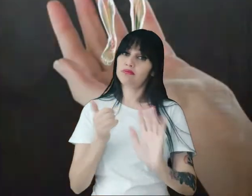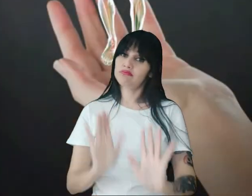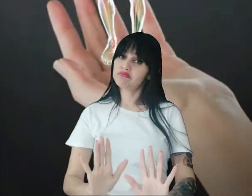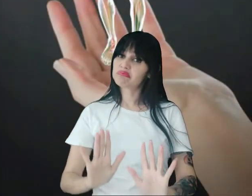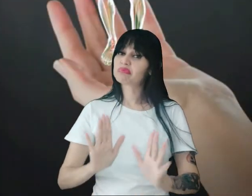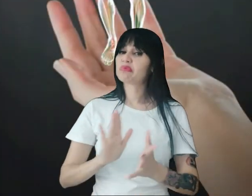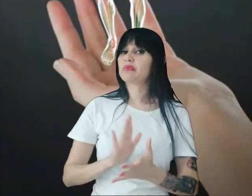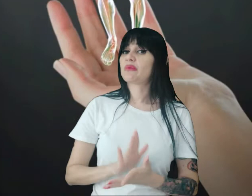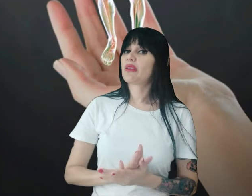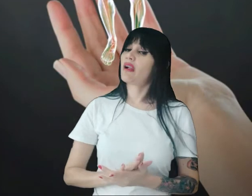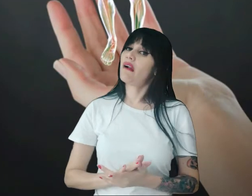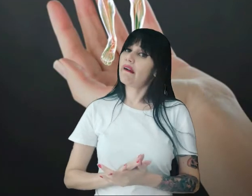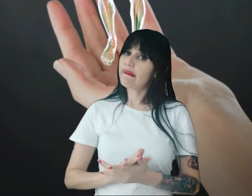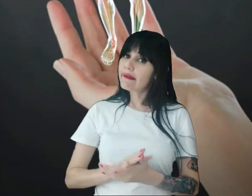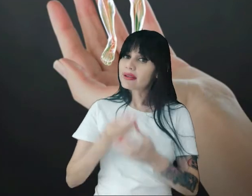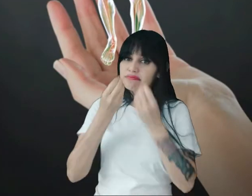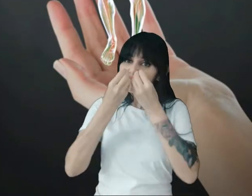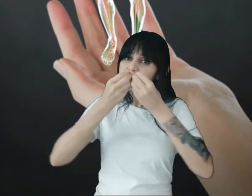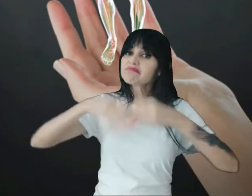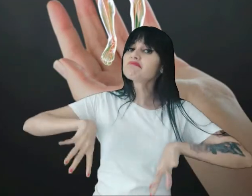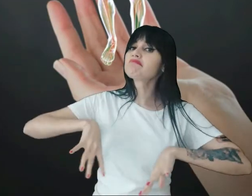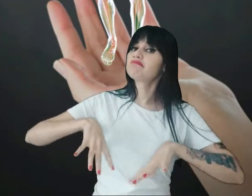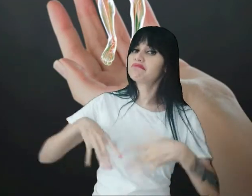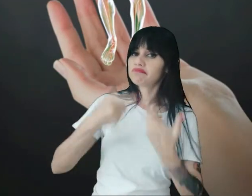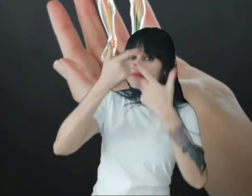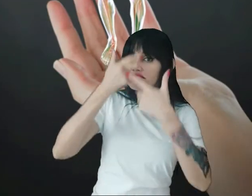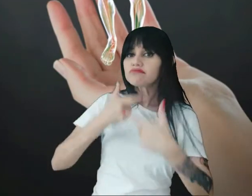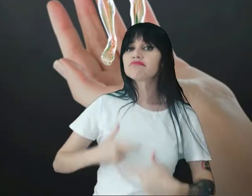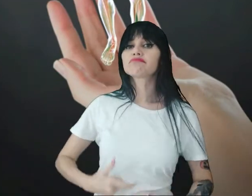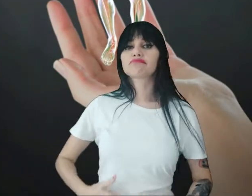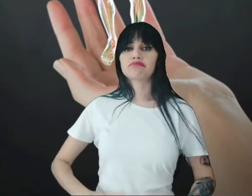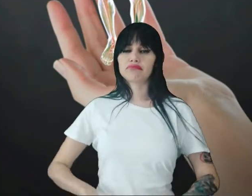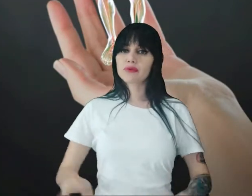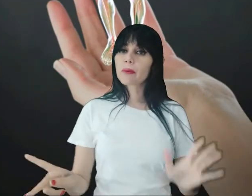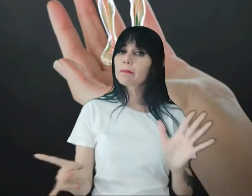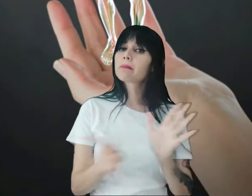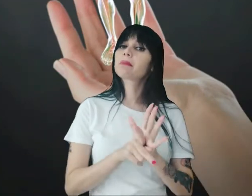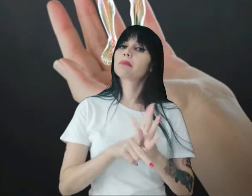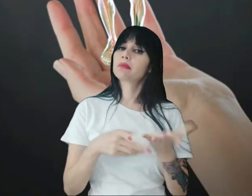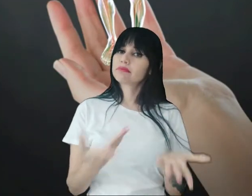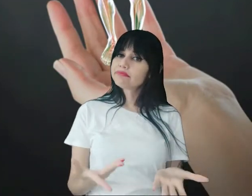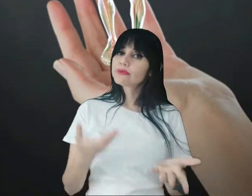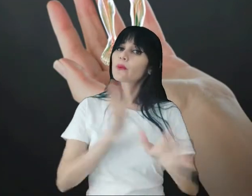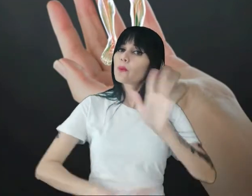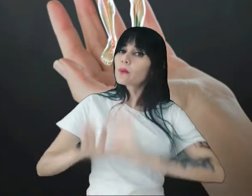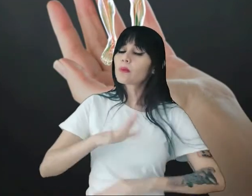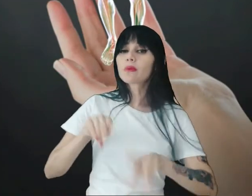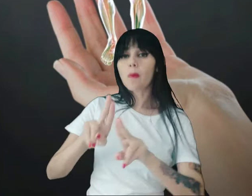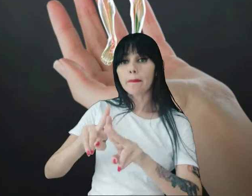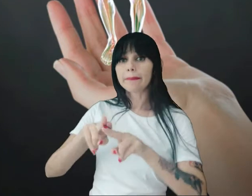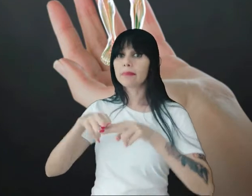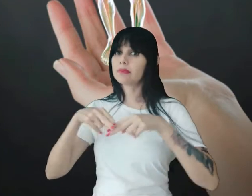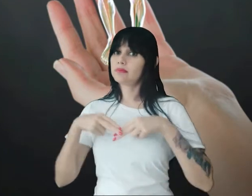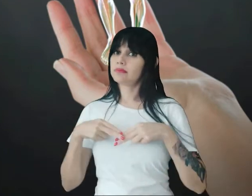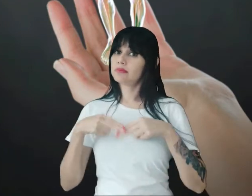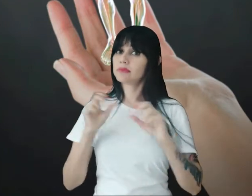destruir Que destruir composição Fisiológica Do organismo E com isso levar